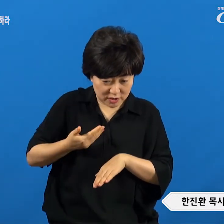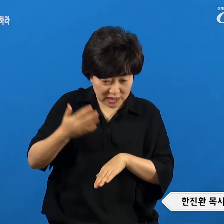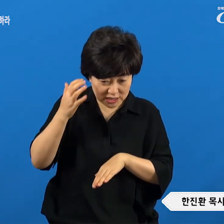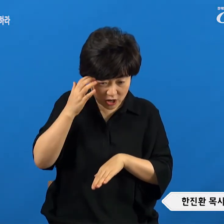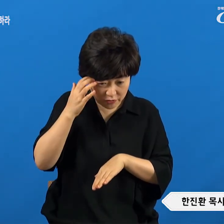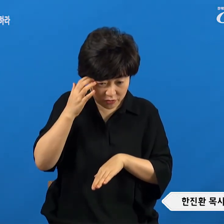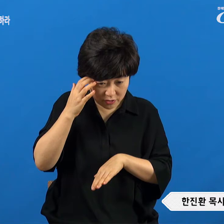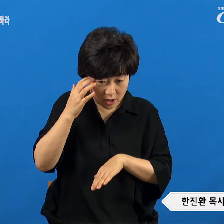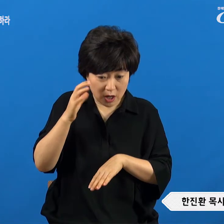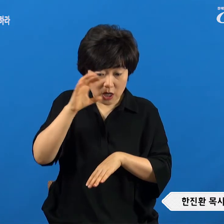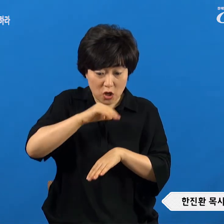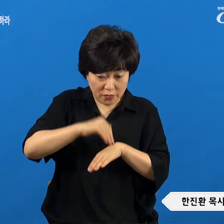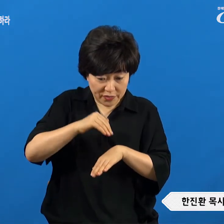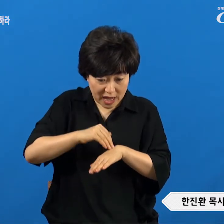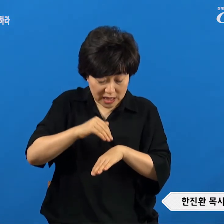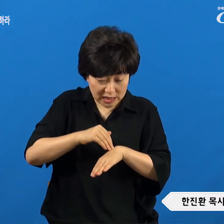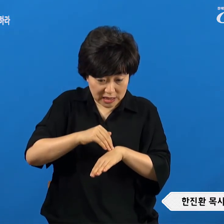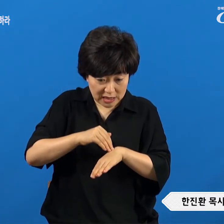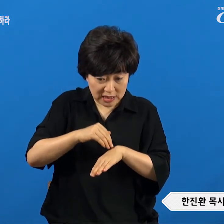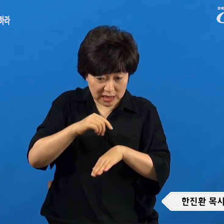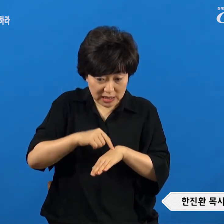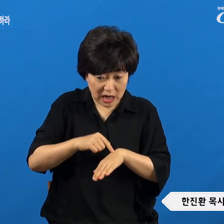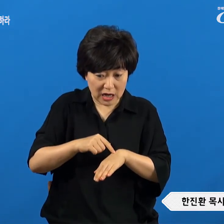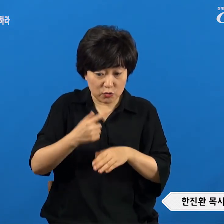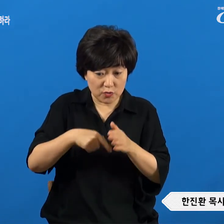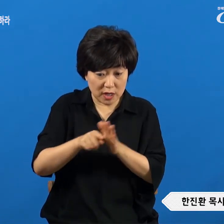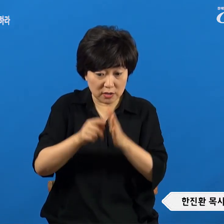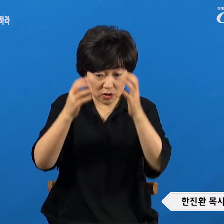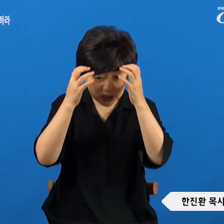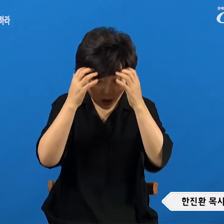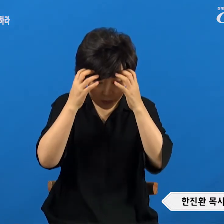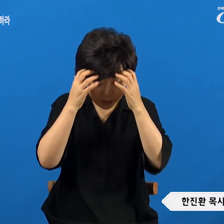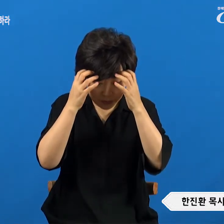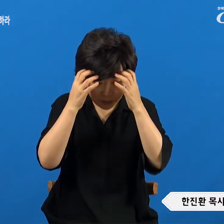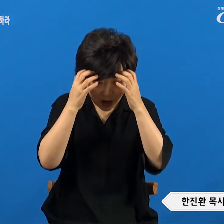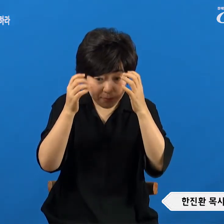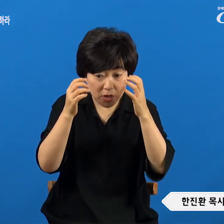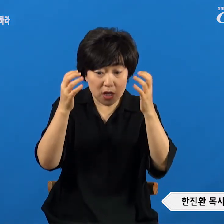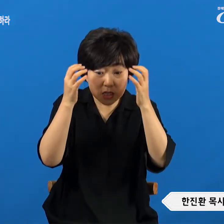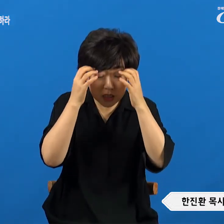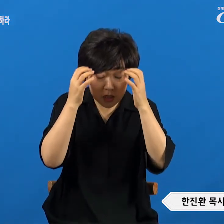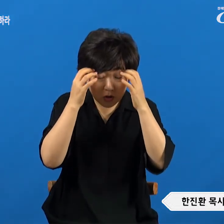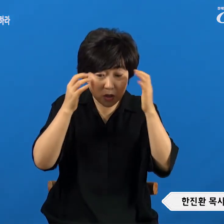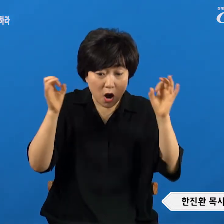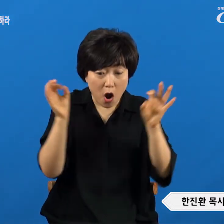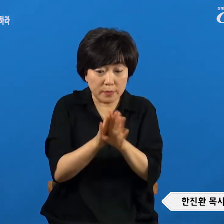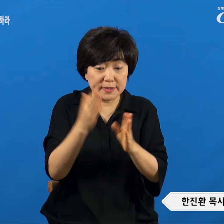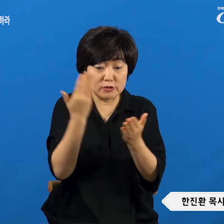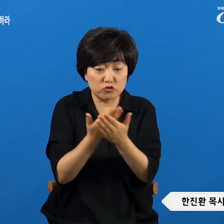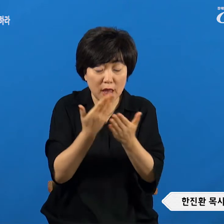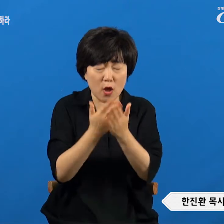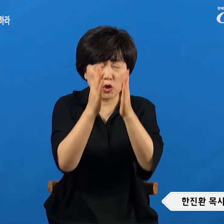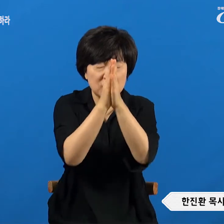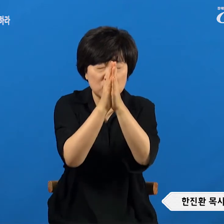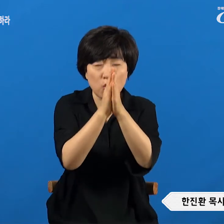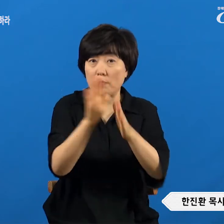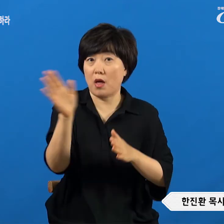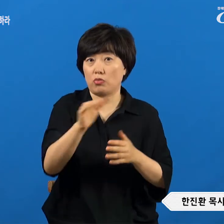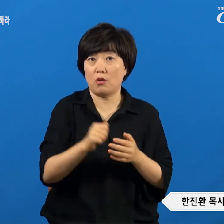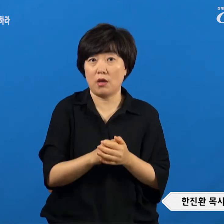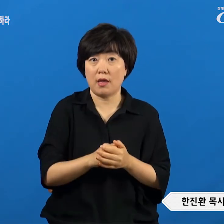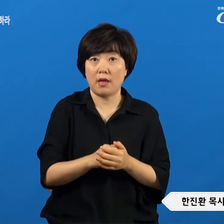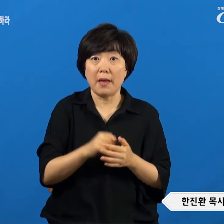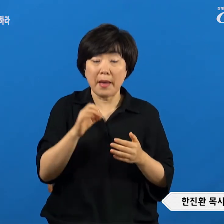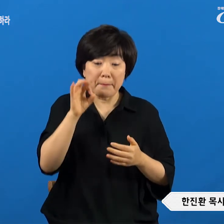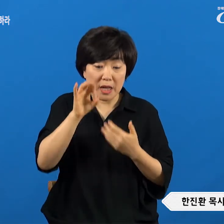없애달라고 하면 안 됩니다. 하나님이 나를 연단하기 위해서 암을 주셨는데 하나님이 이 암을